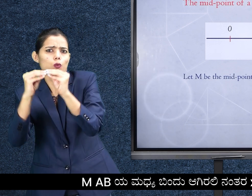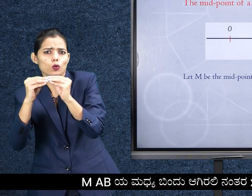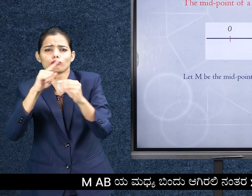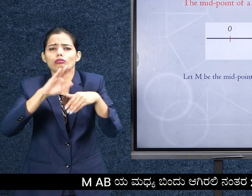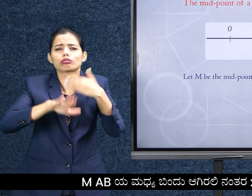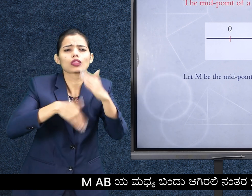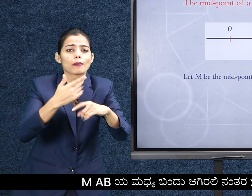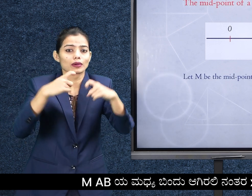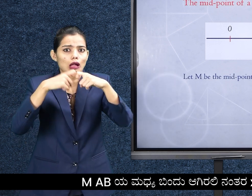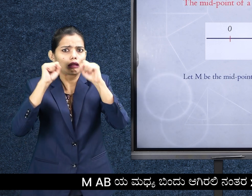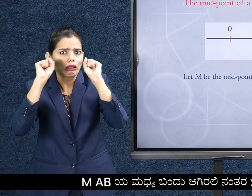ಈ ಕೆಳಗಿನಂತೆ ಪಡೆಯಬಹುದು.